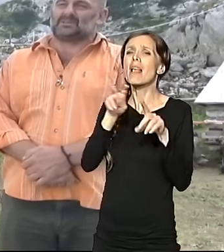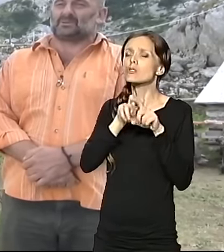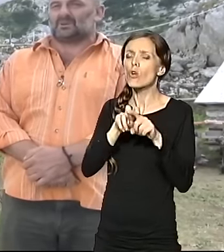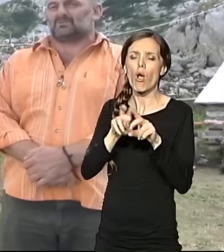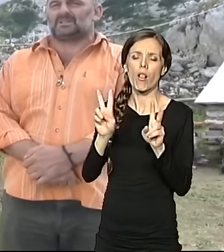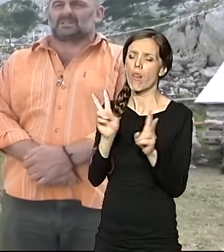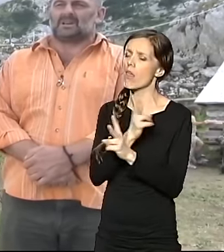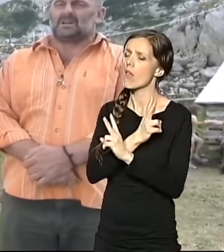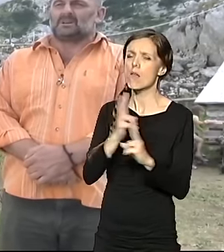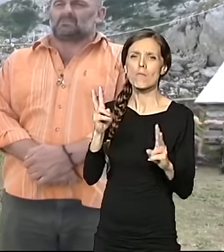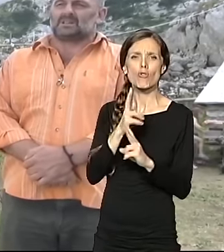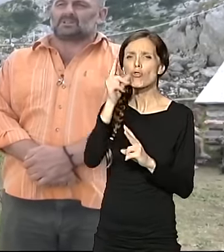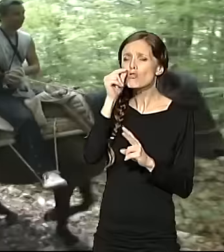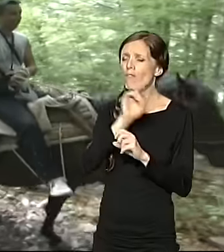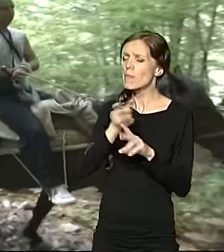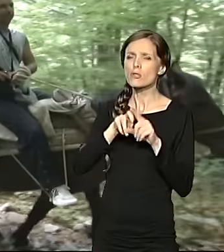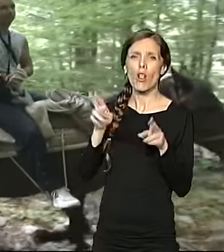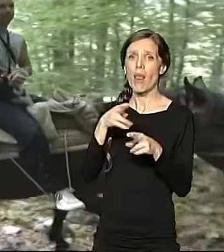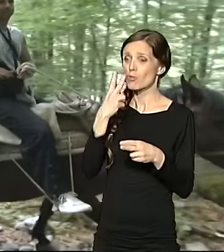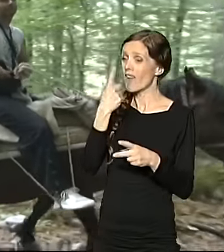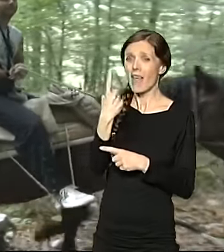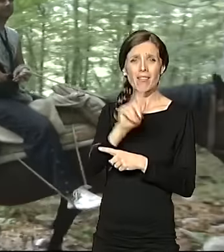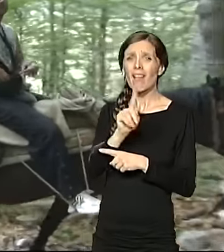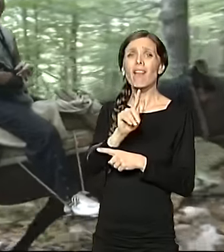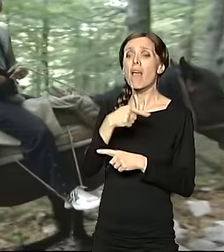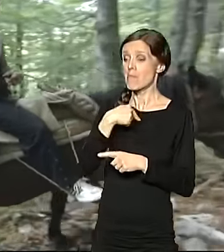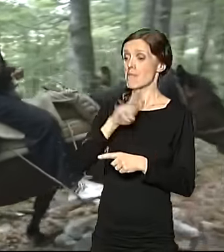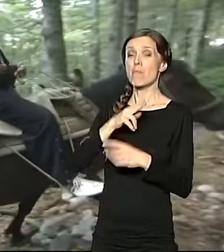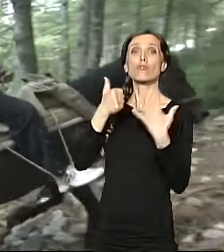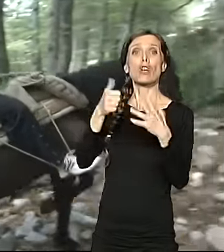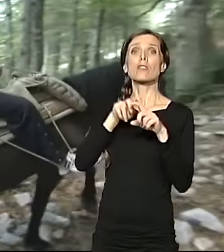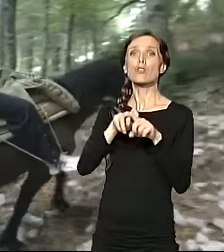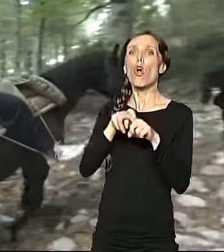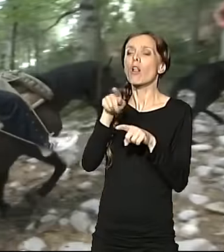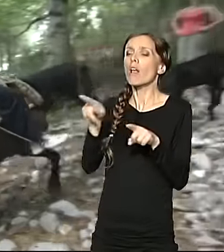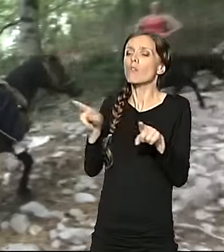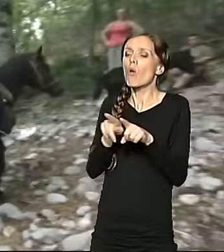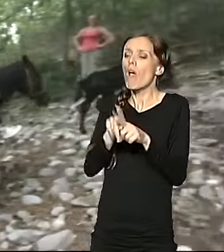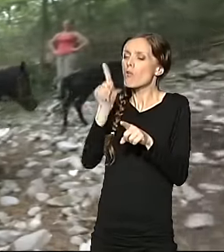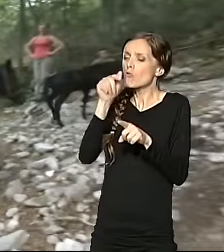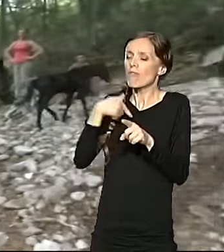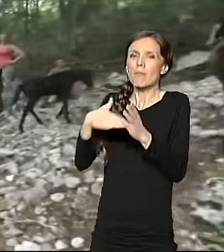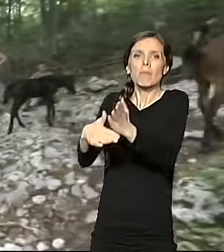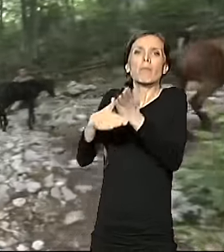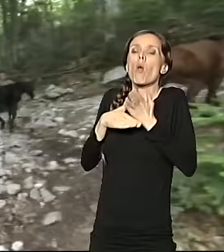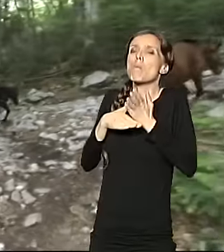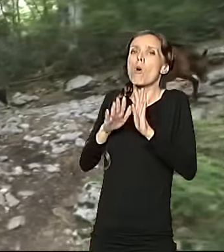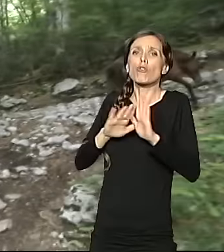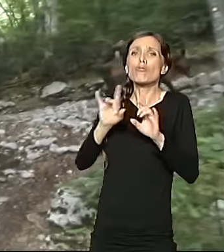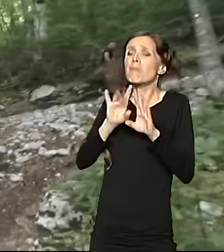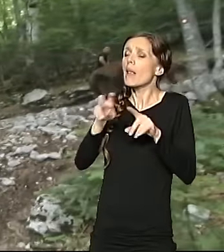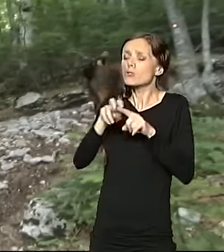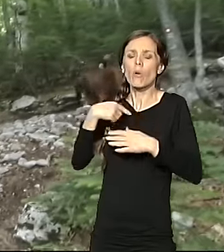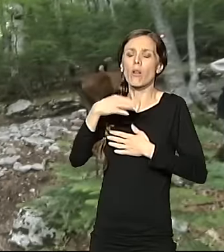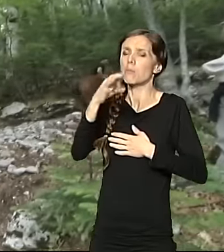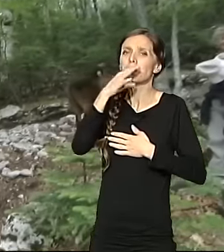bez jednog. No evo vidite, mi 6 konja držimo. To su ljudska krila. Bez njih se ne može. Ne može se zamisliti planina.